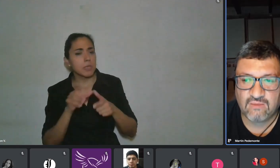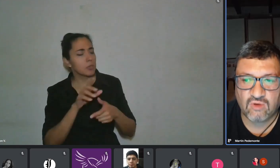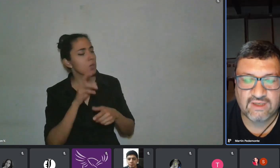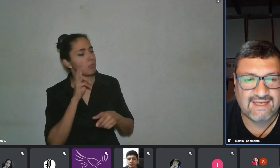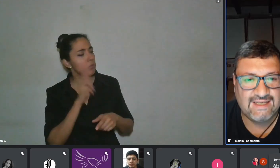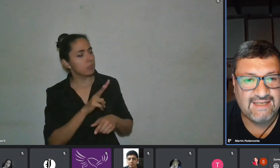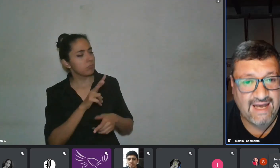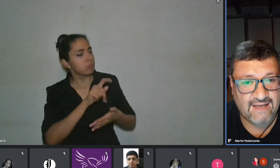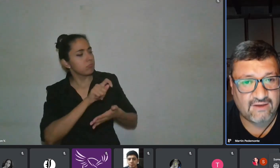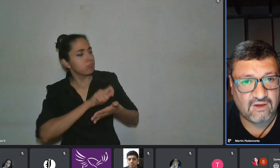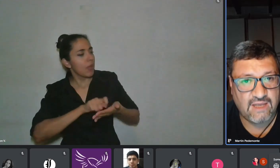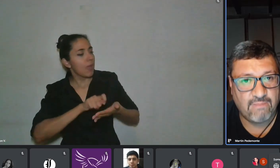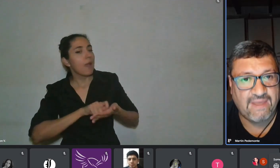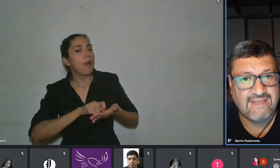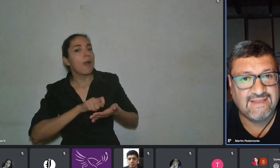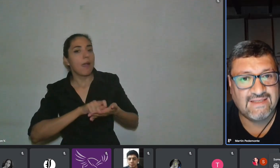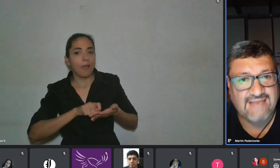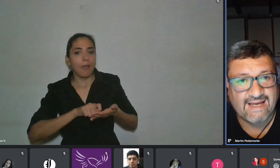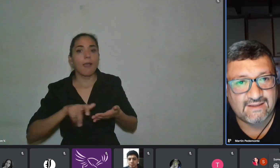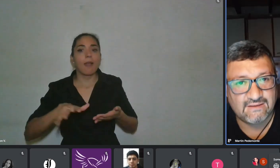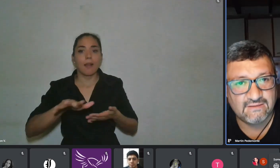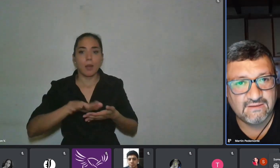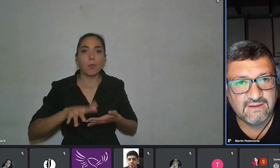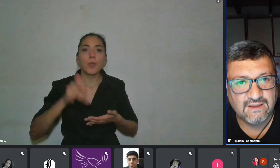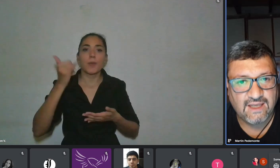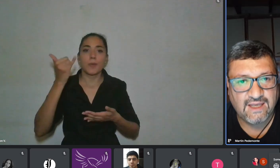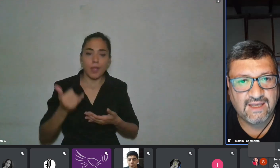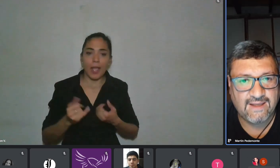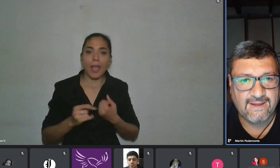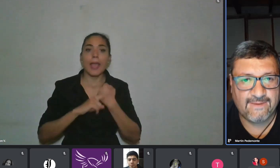evidentemente tenemos que generar,